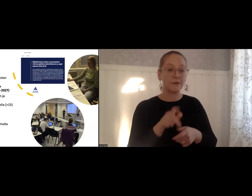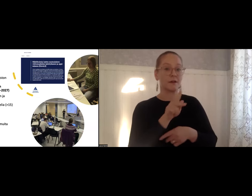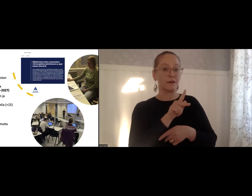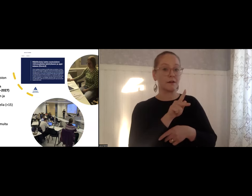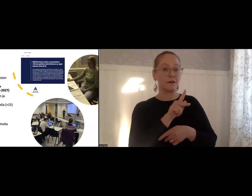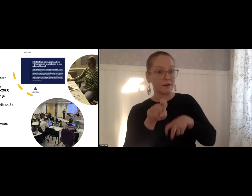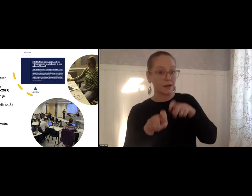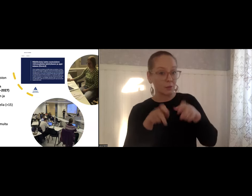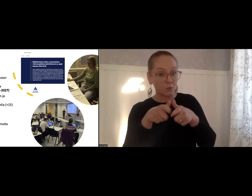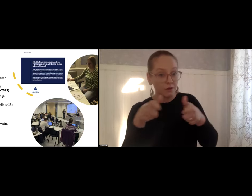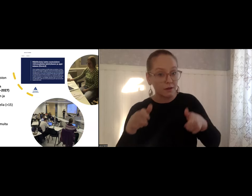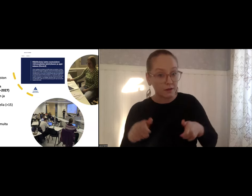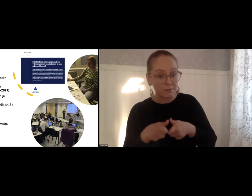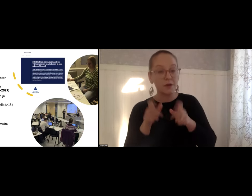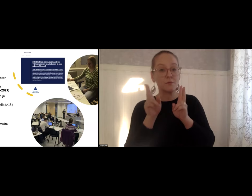Sen lisäksi meillä on tietysti